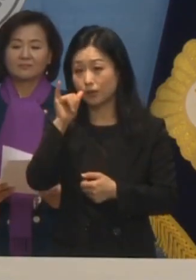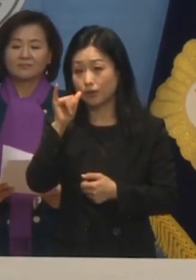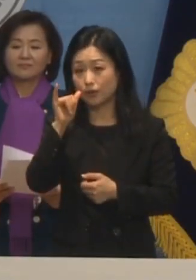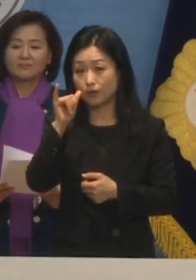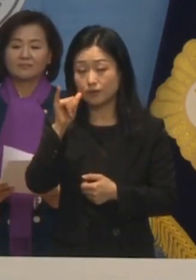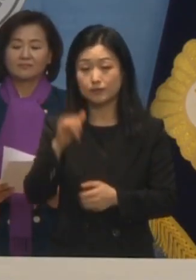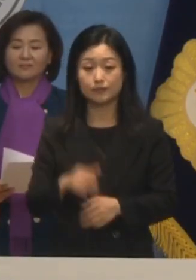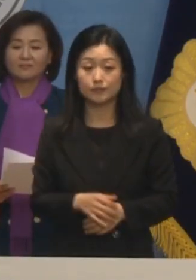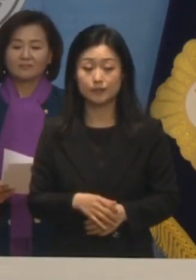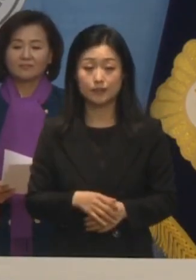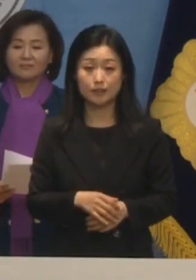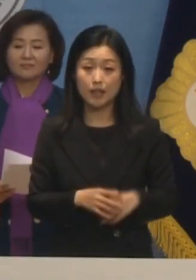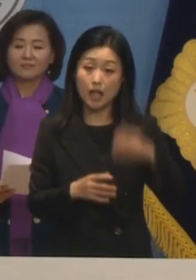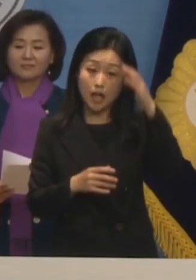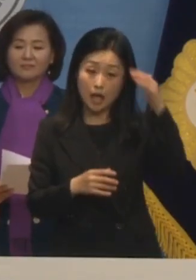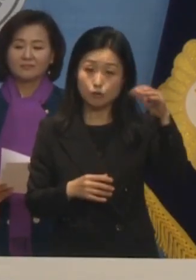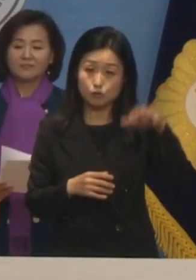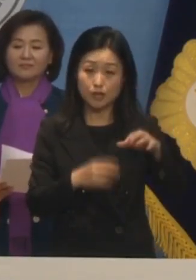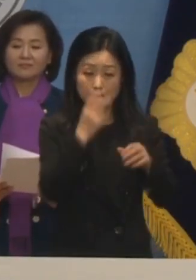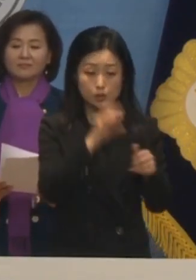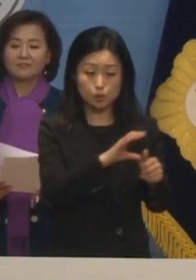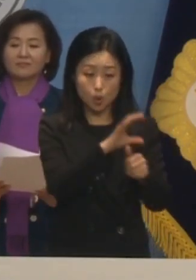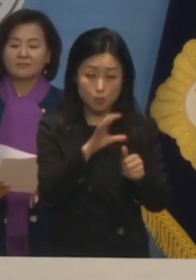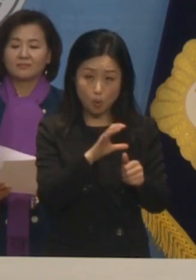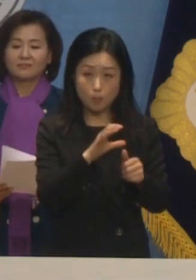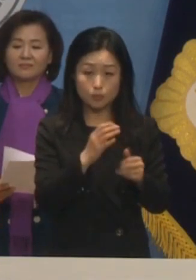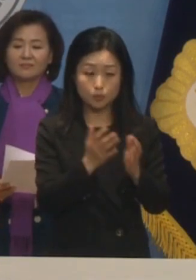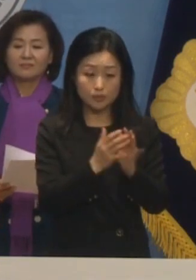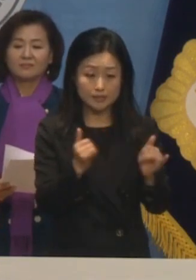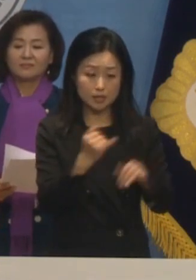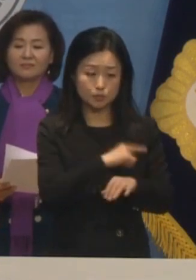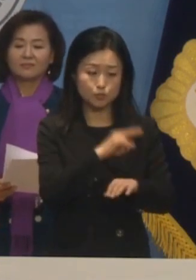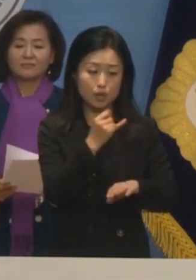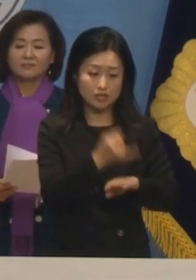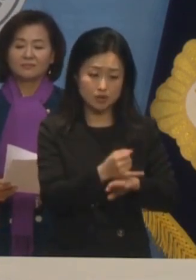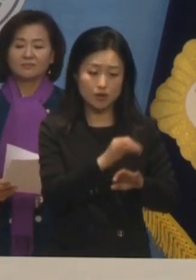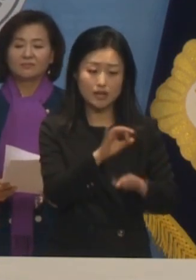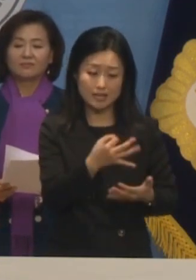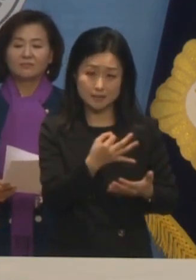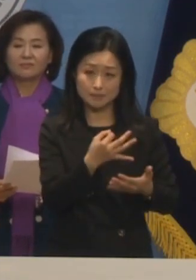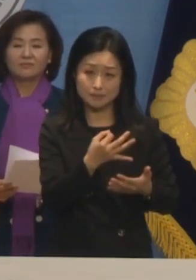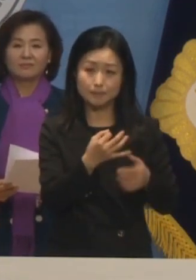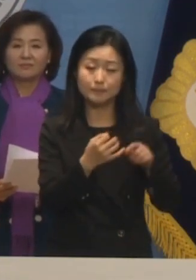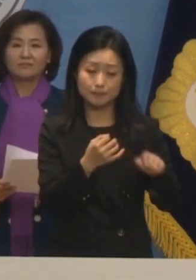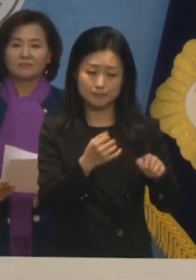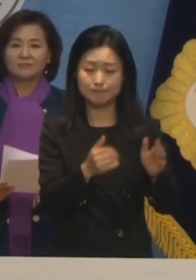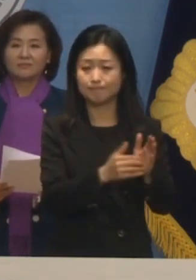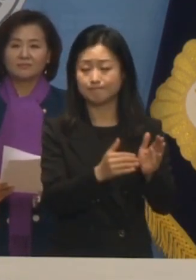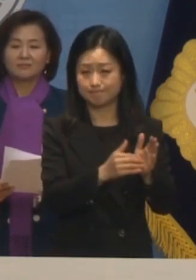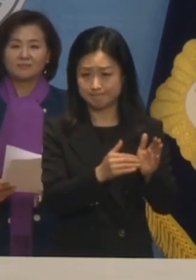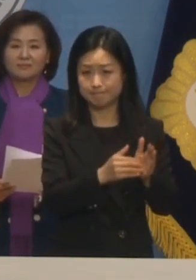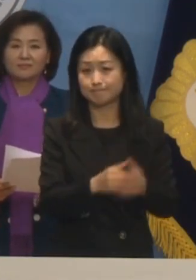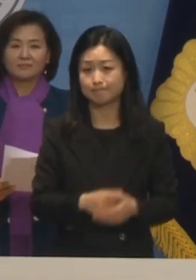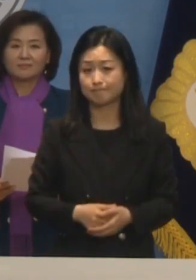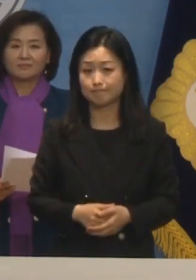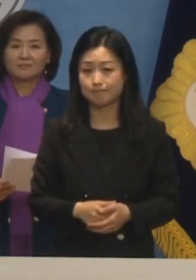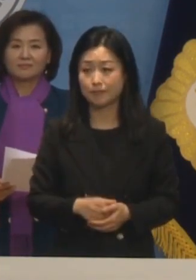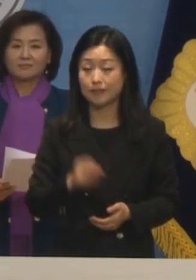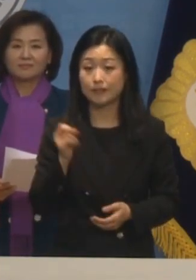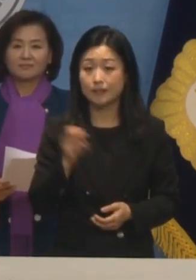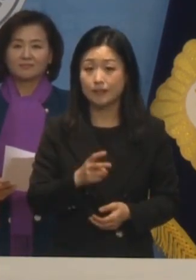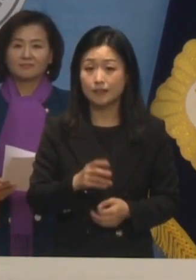150%인 반면 한국의 돌봄 노동자는 최저임금이 곧 최고임금인 것이 현실입니다.